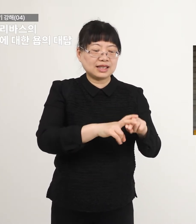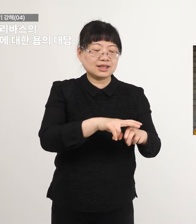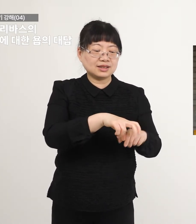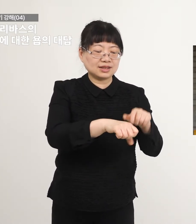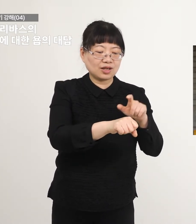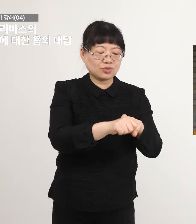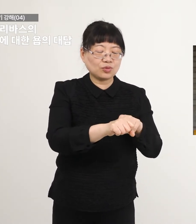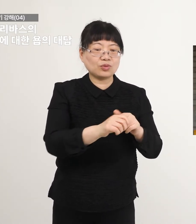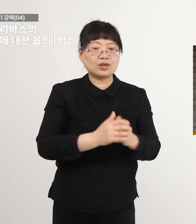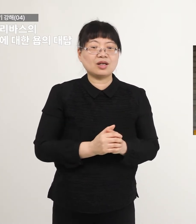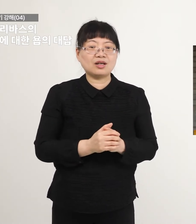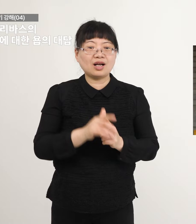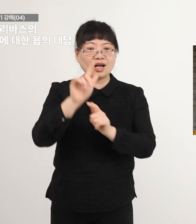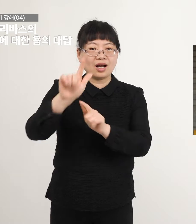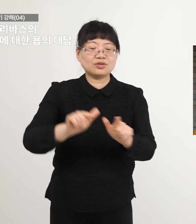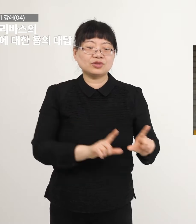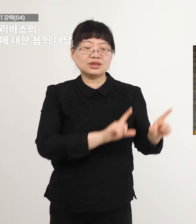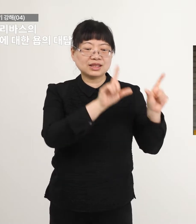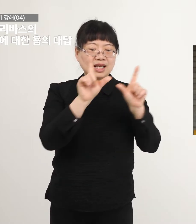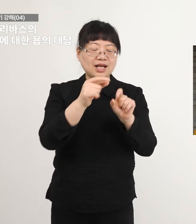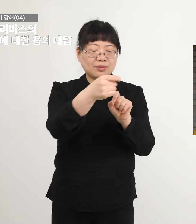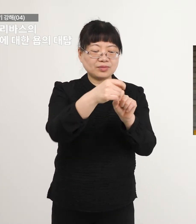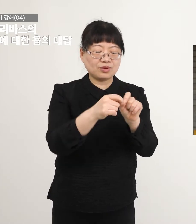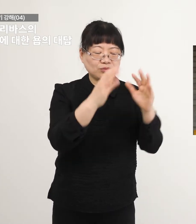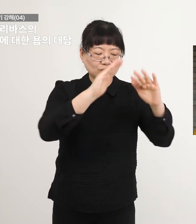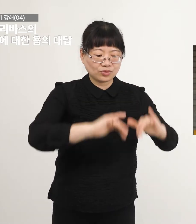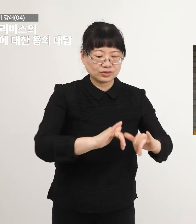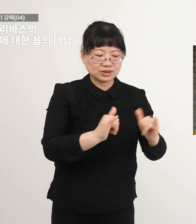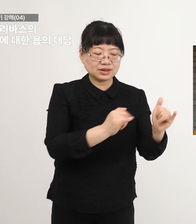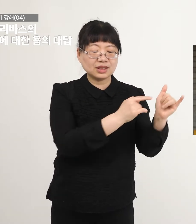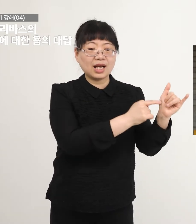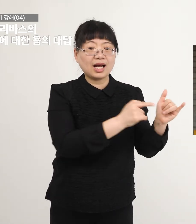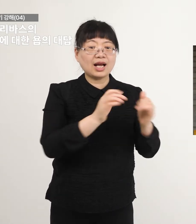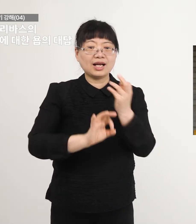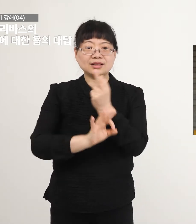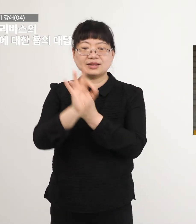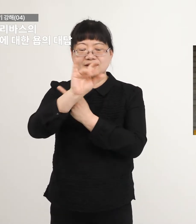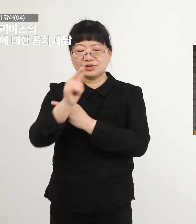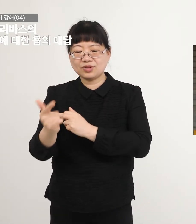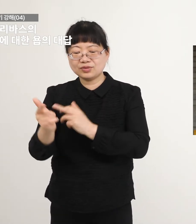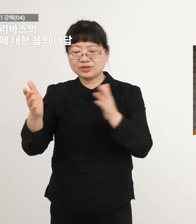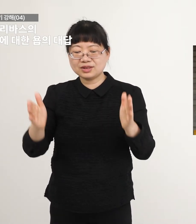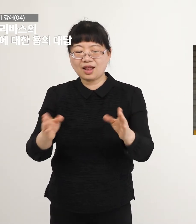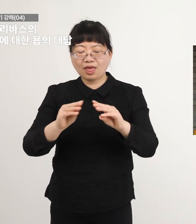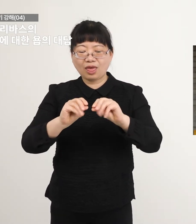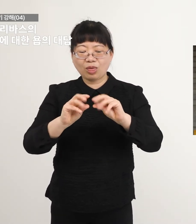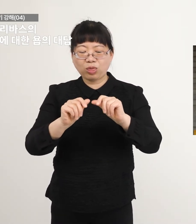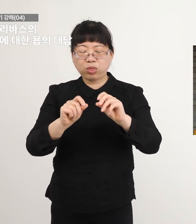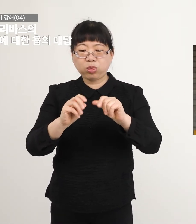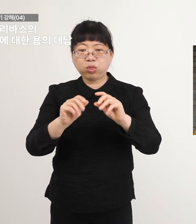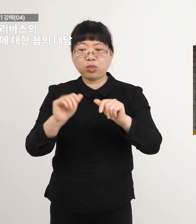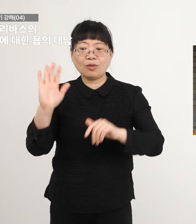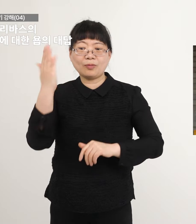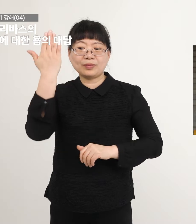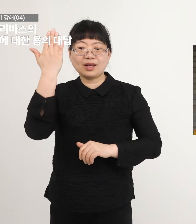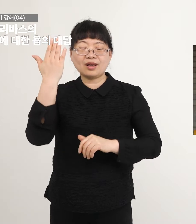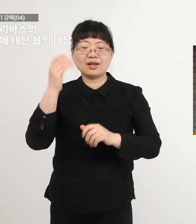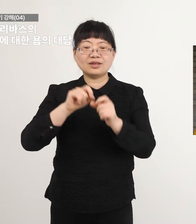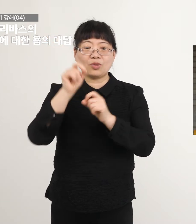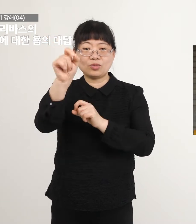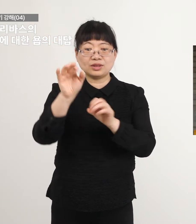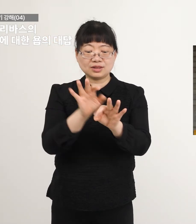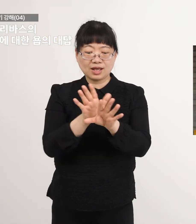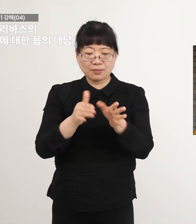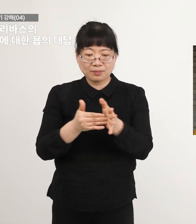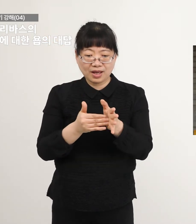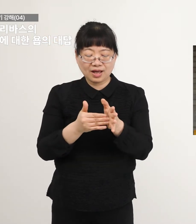앞에서라도 무너질 자이겠느냐? 아침과 저녁 사이에 부스러져 가루가 되며 영원히